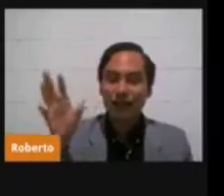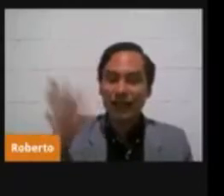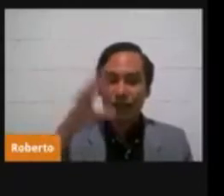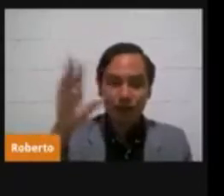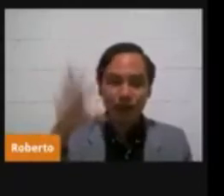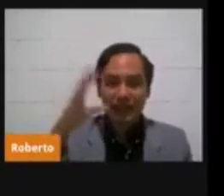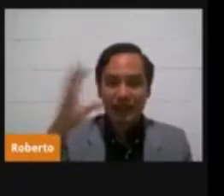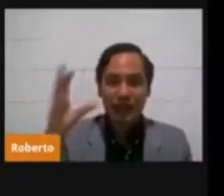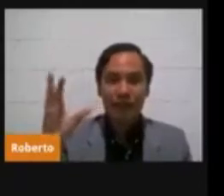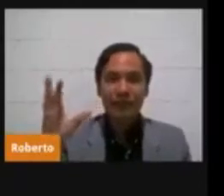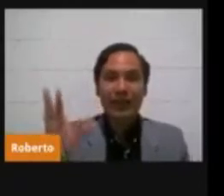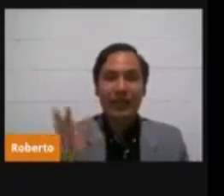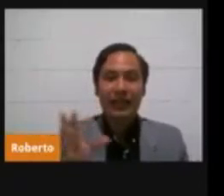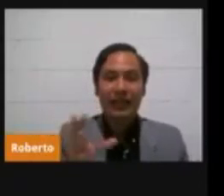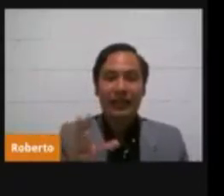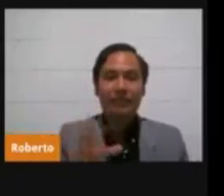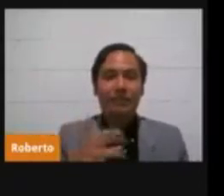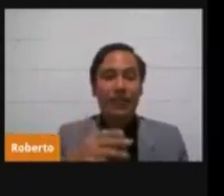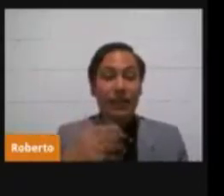veces eso no es